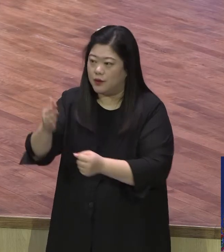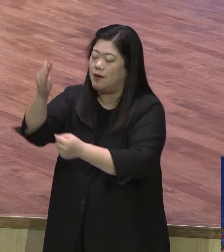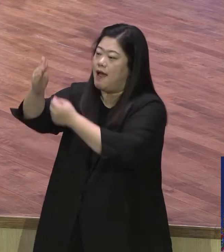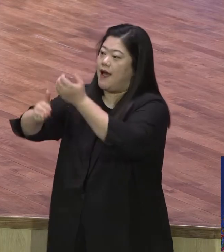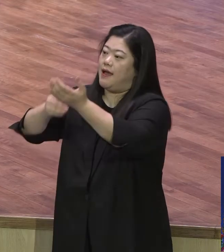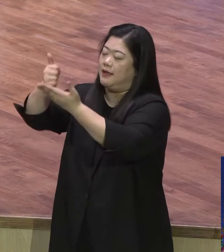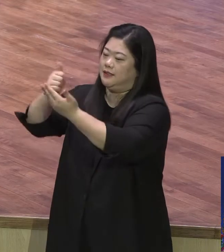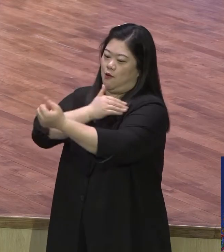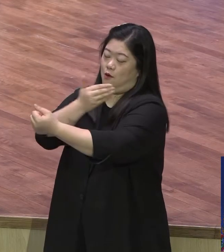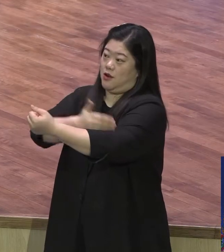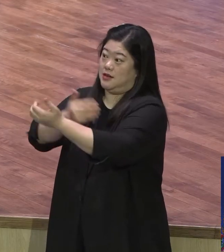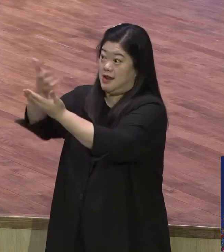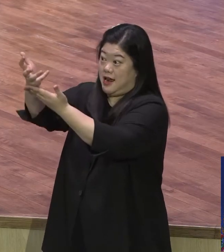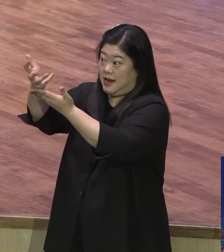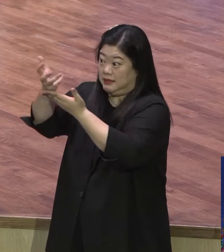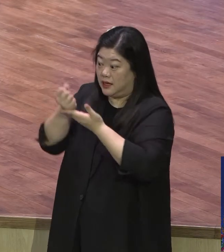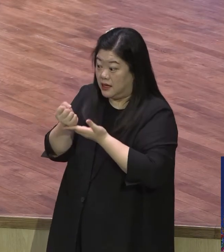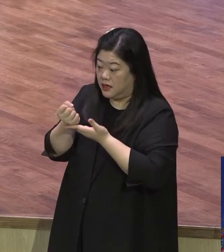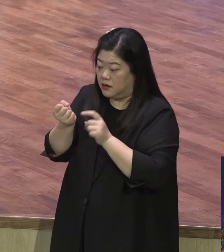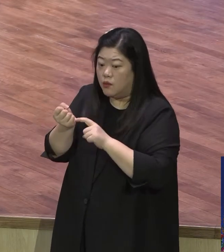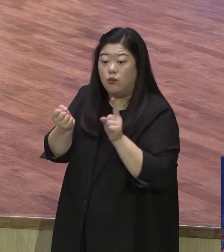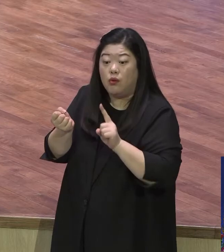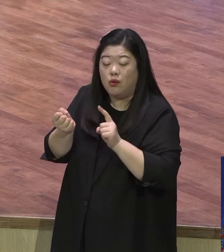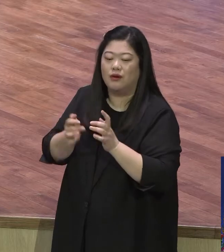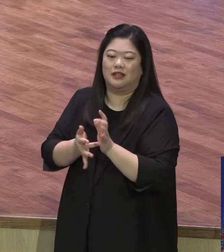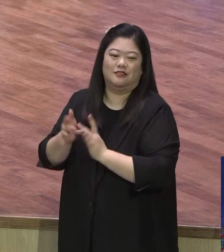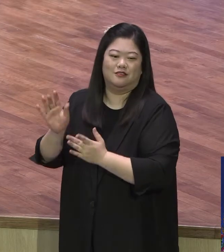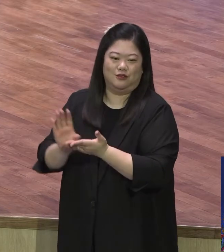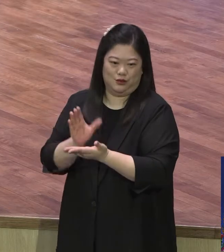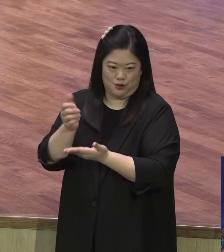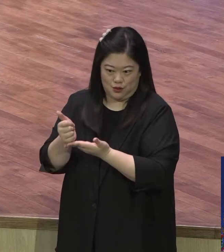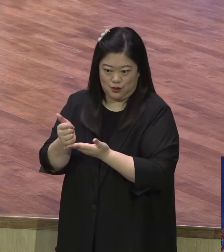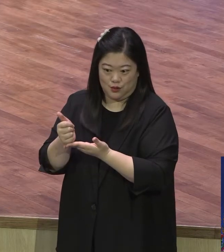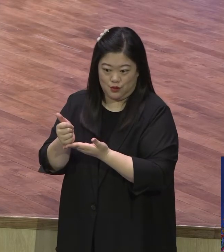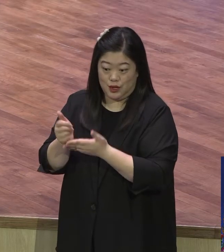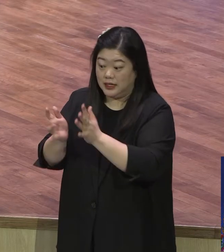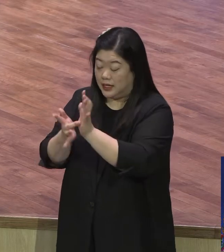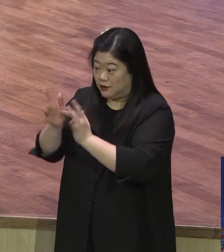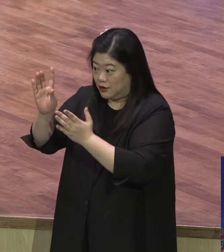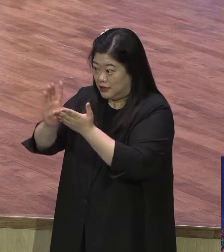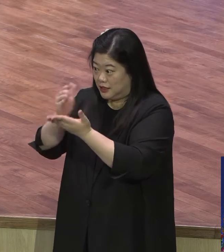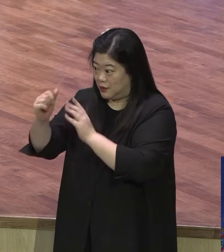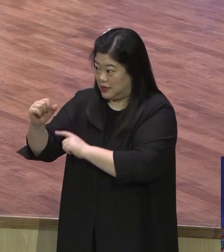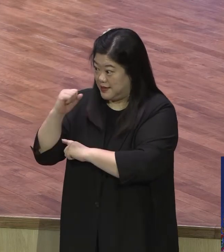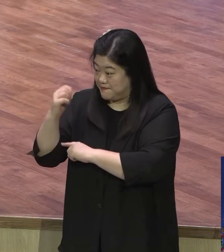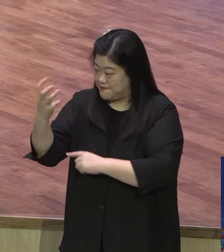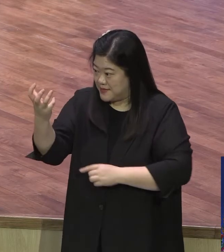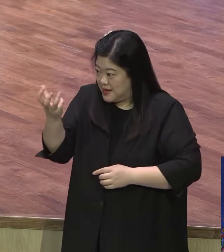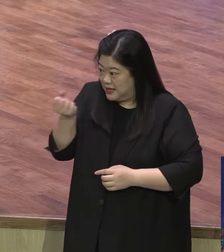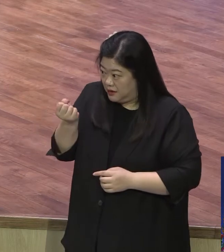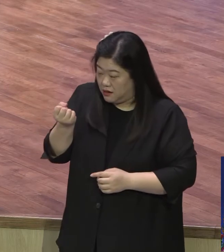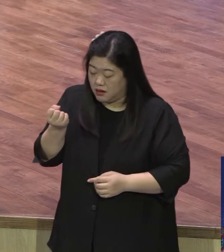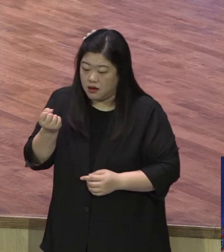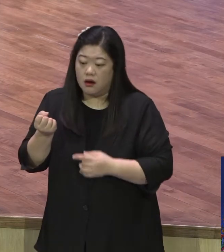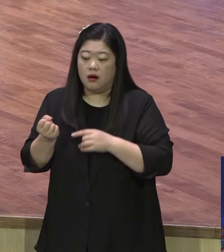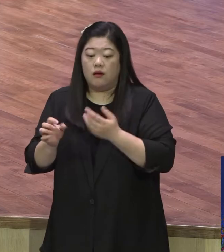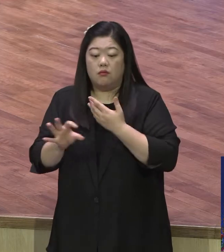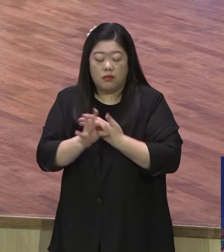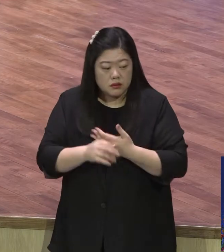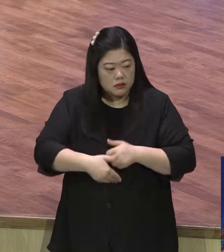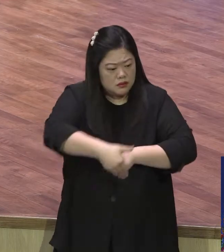뭐냐 바로 예수 그리스도입니다 예수가 그리스도라는 예수 그리스도를 통해서 모든 힘과